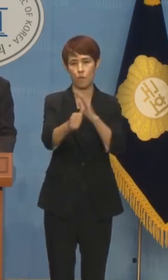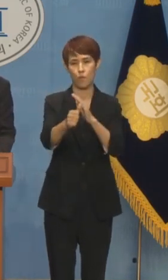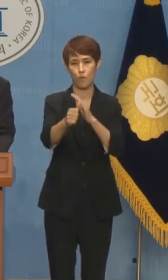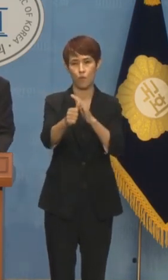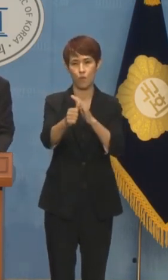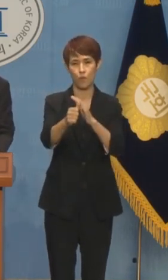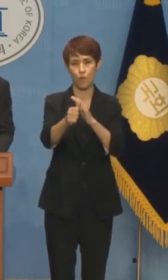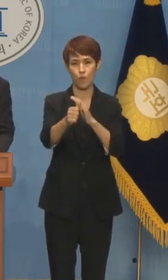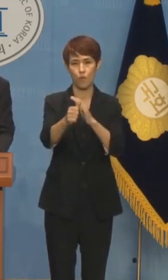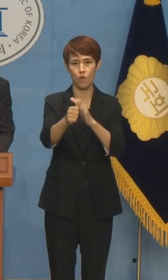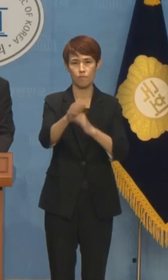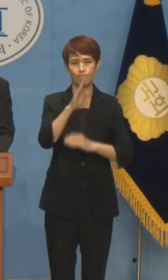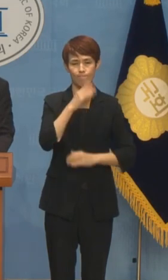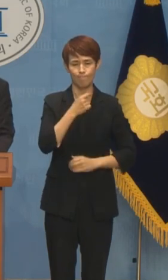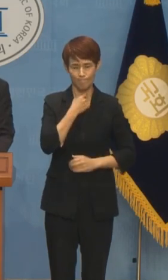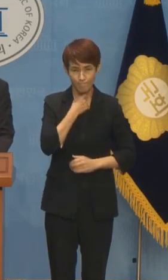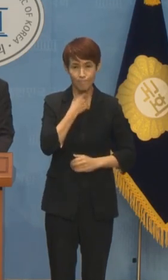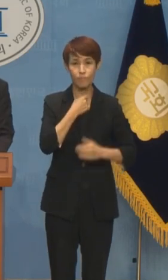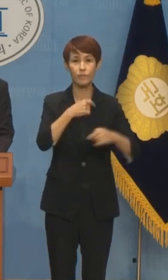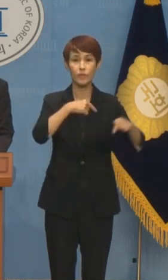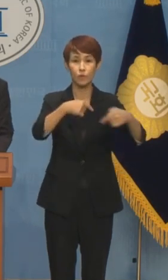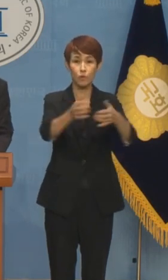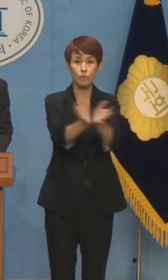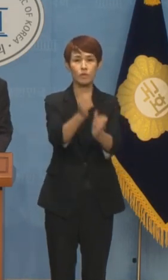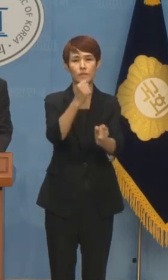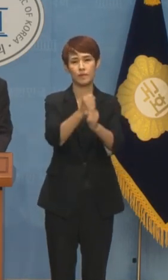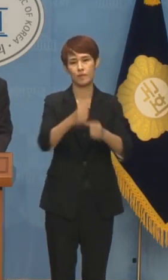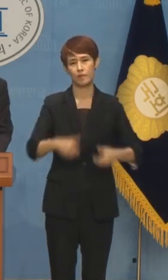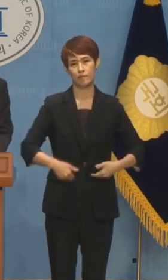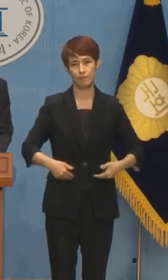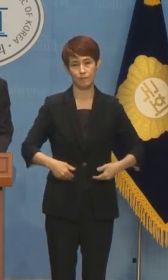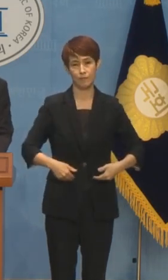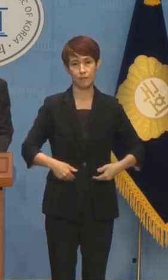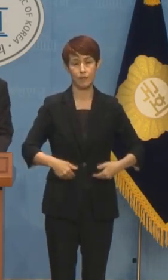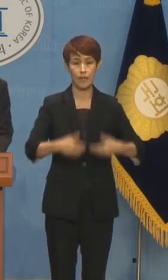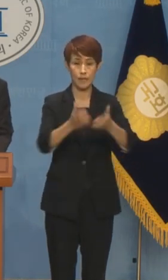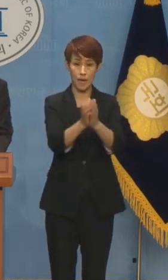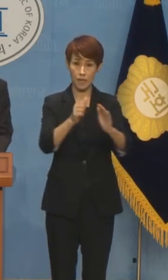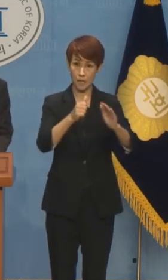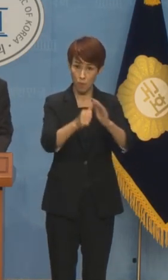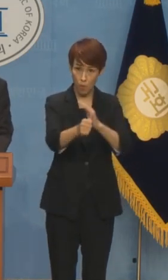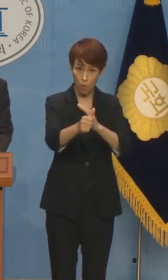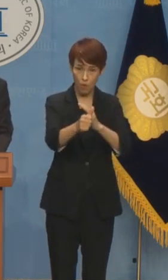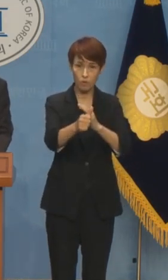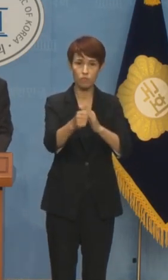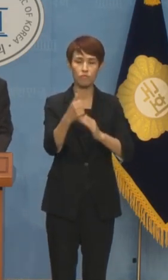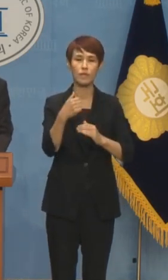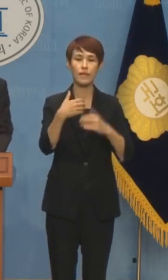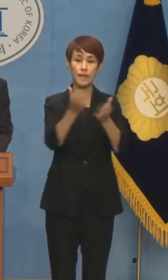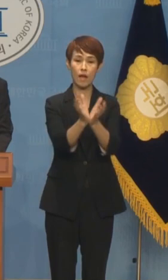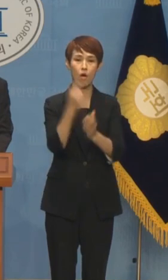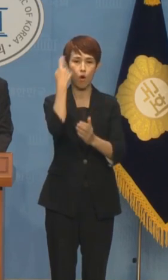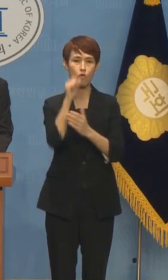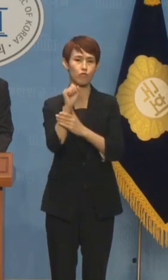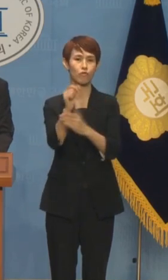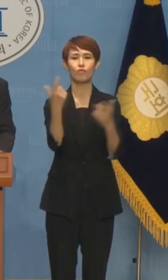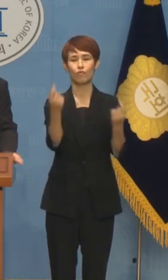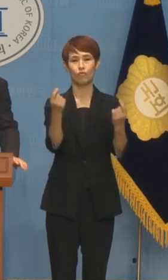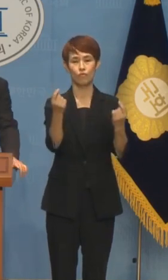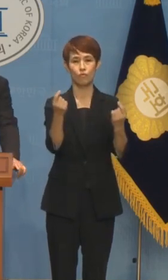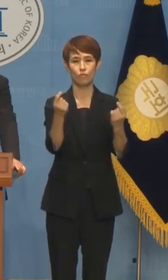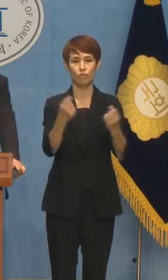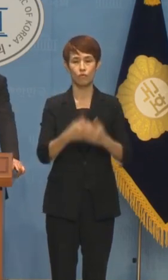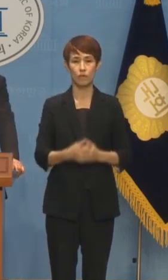틀을 완성할 지도부를 구성해야 합니다. 당대표는 당의 얼굴입니다. 개혁신당을